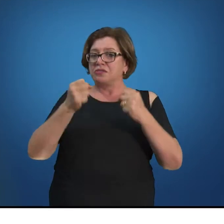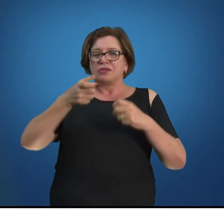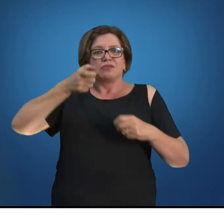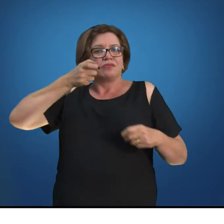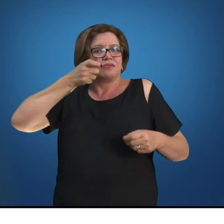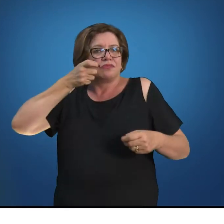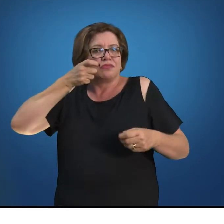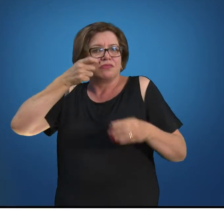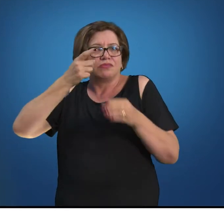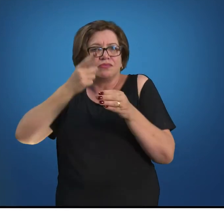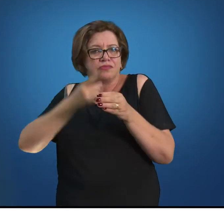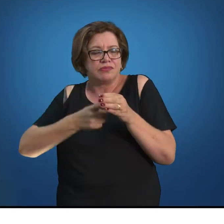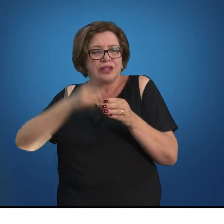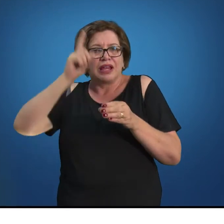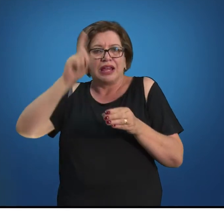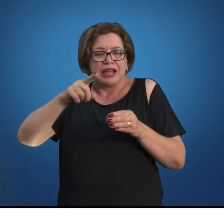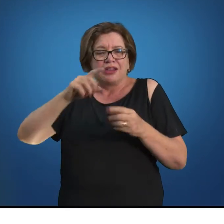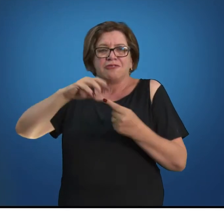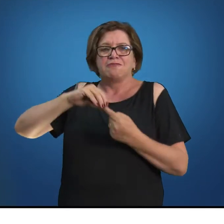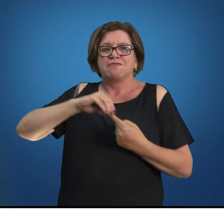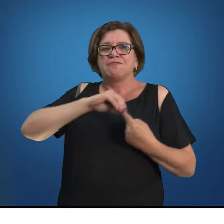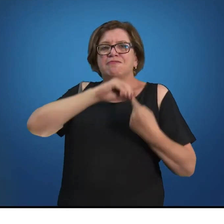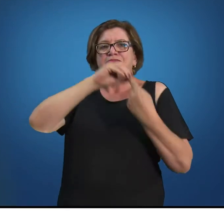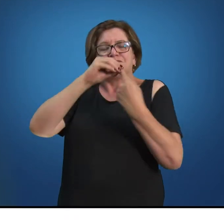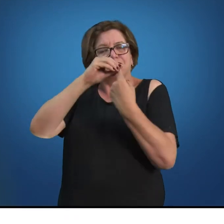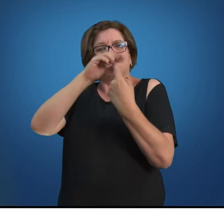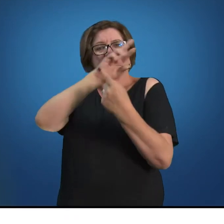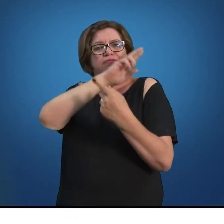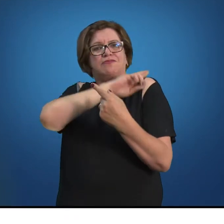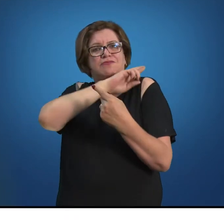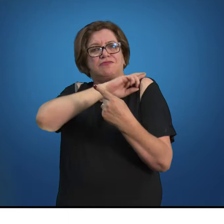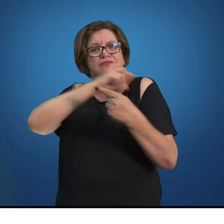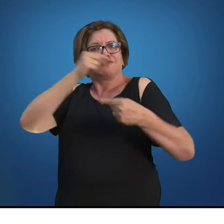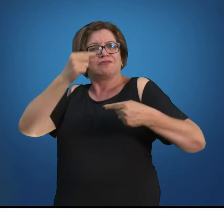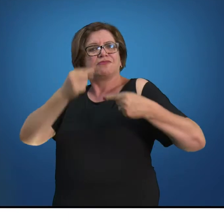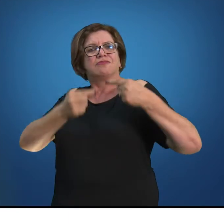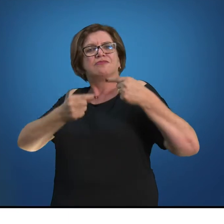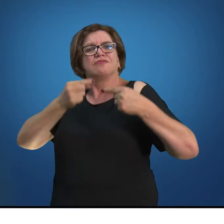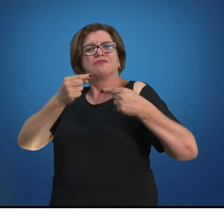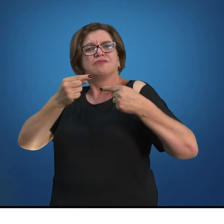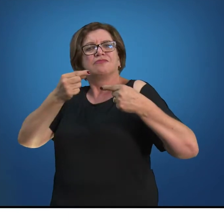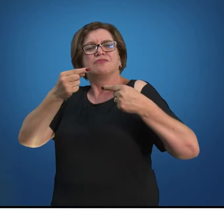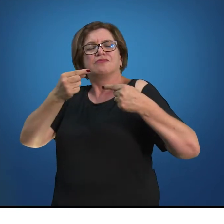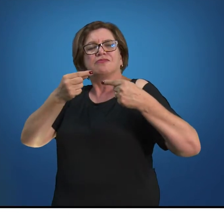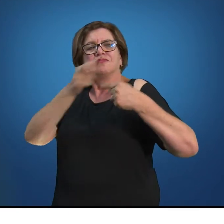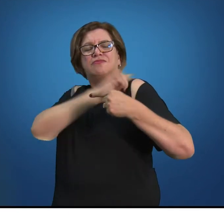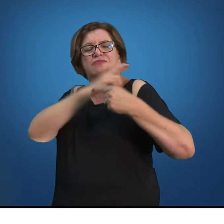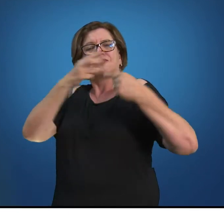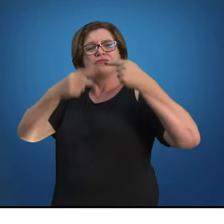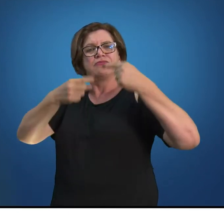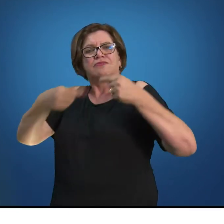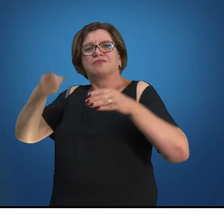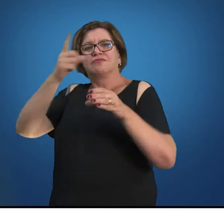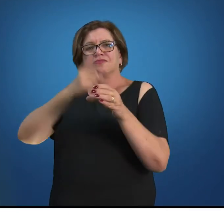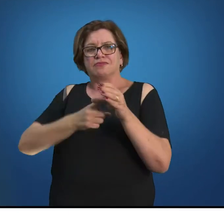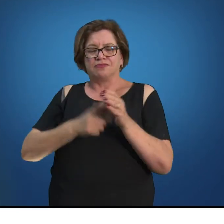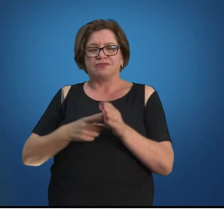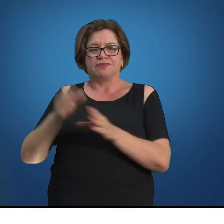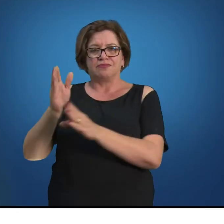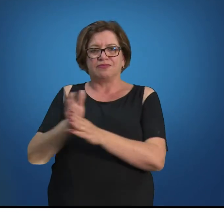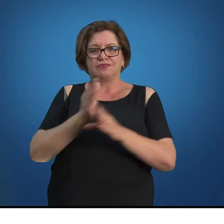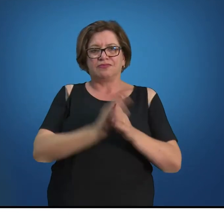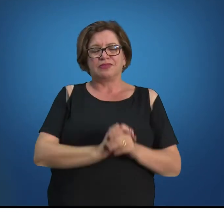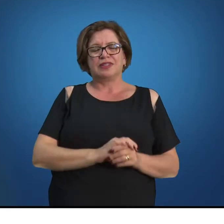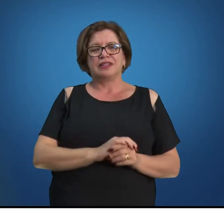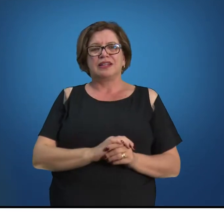município como o principal responsável pela política urbana. Bom, considerando